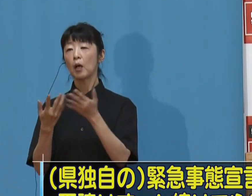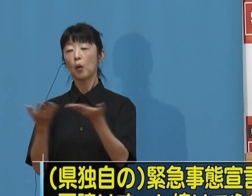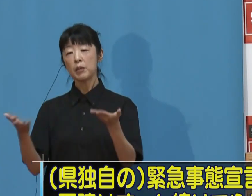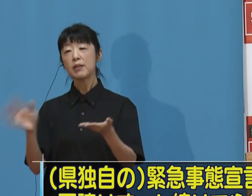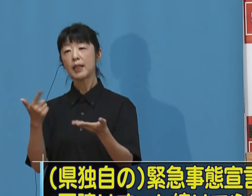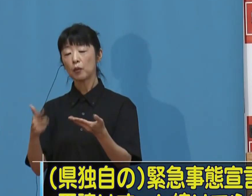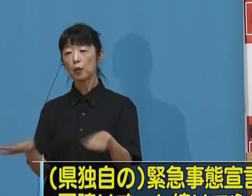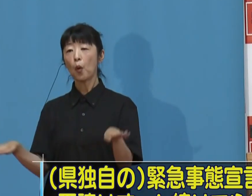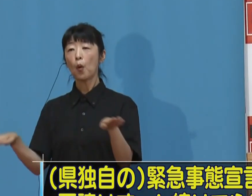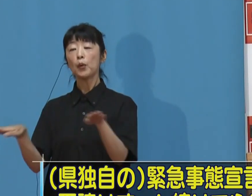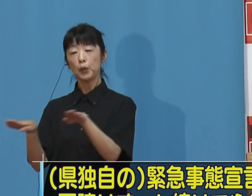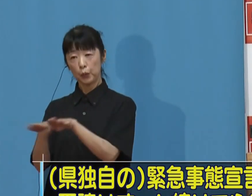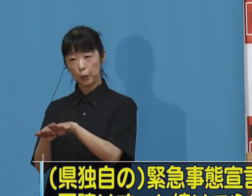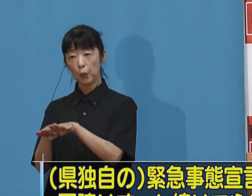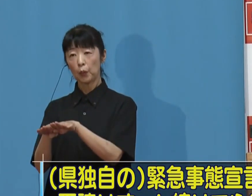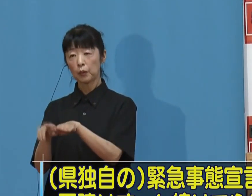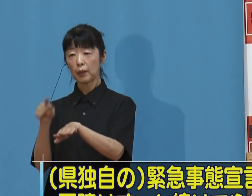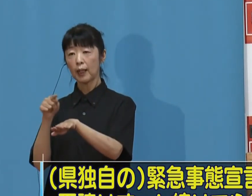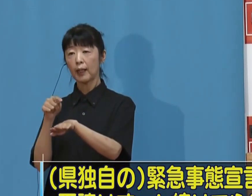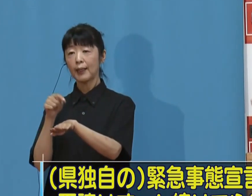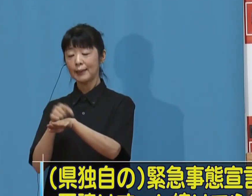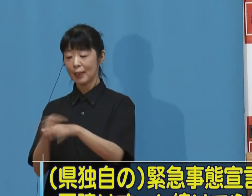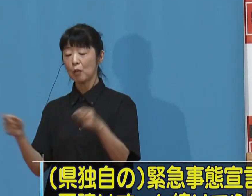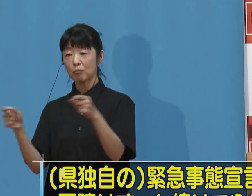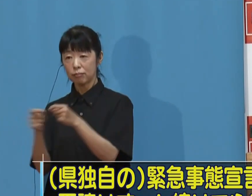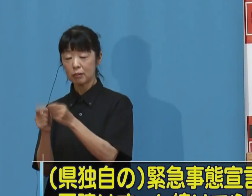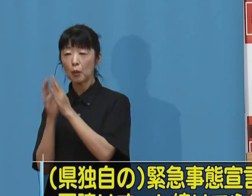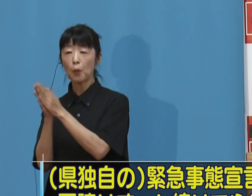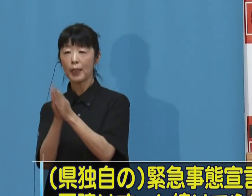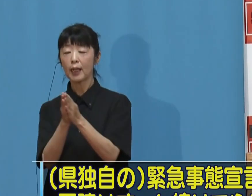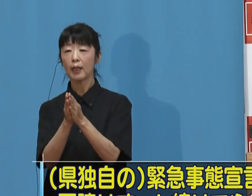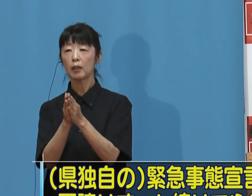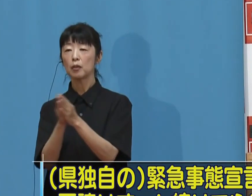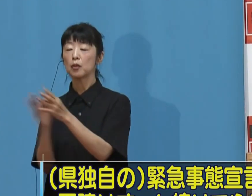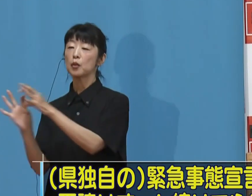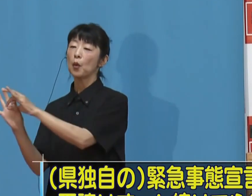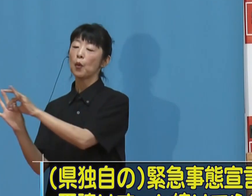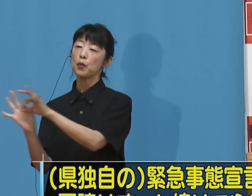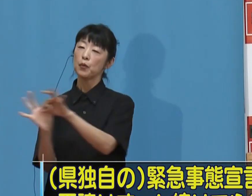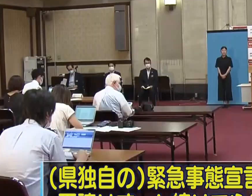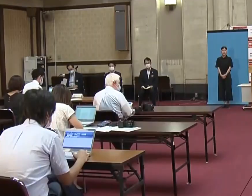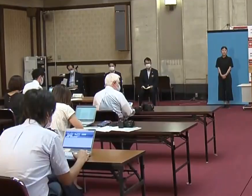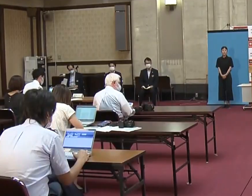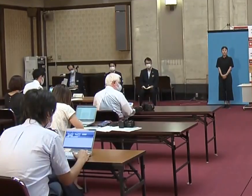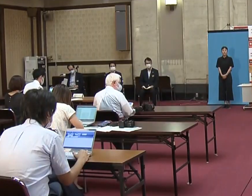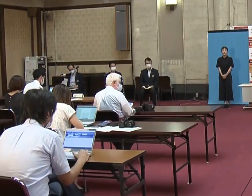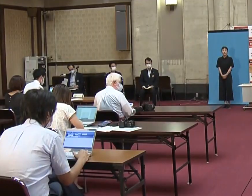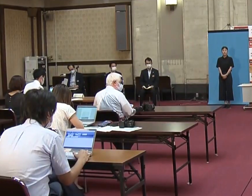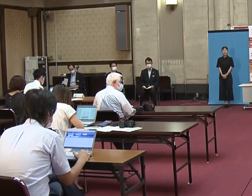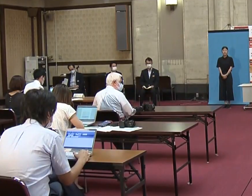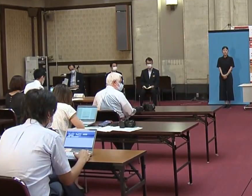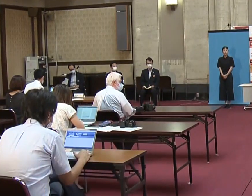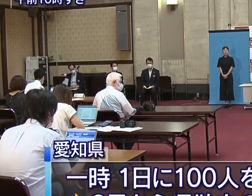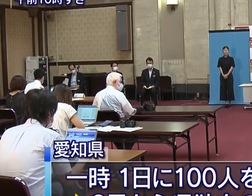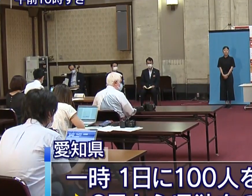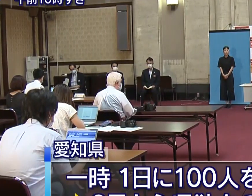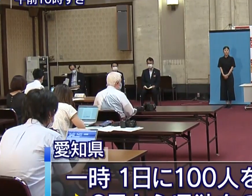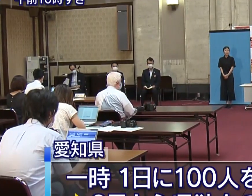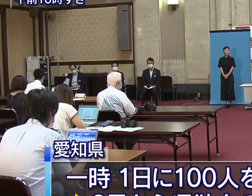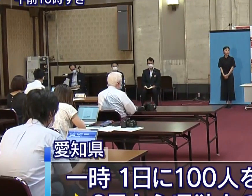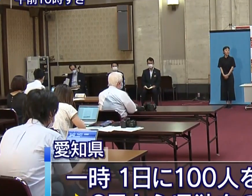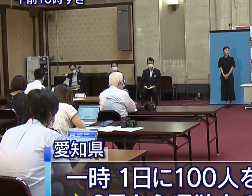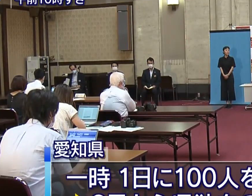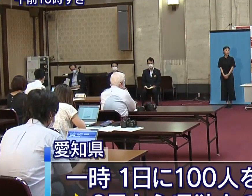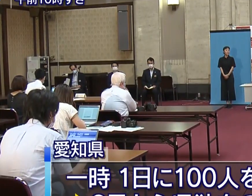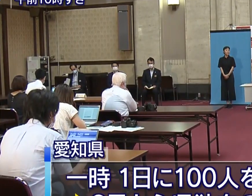営業時間短縮の要請というのは、ずっとですね、のべつ幕なしにやるというものではない。 愛知県では一